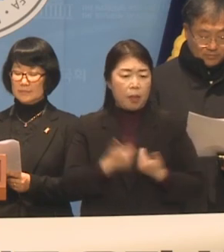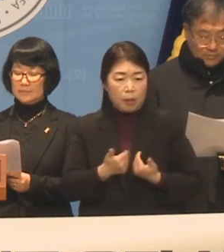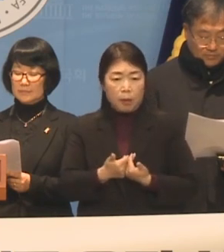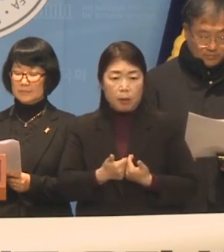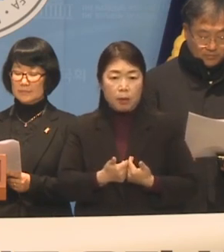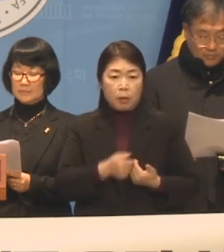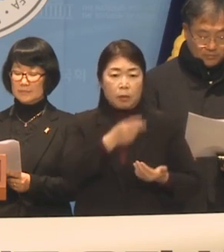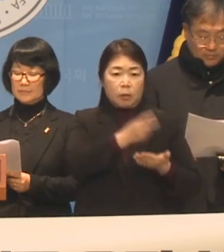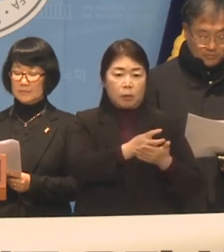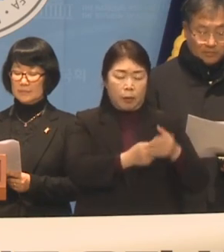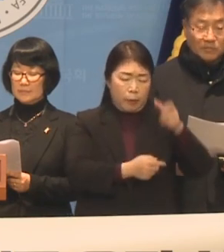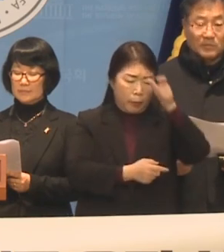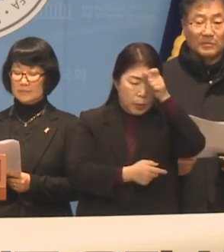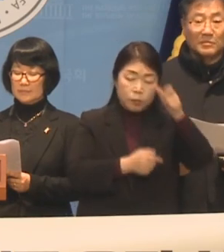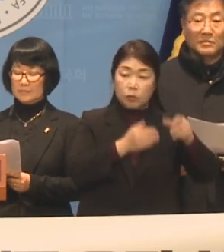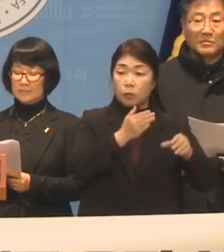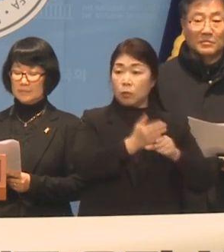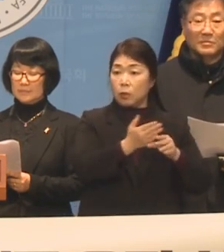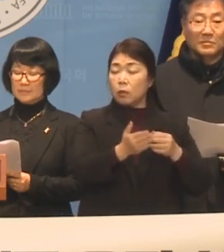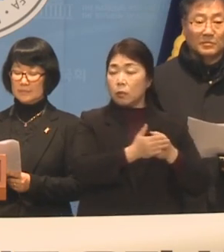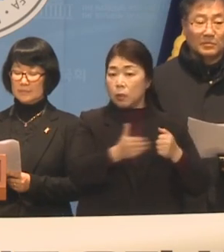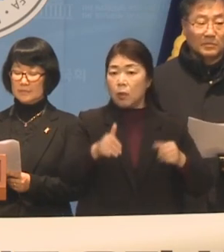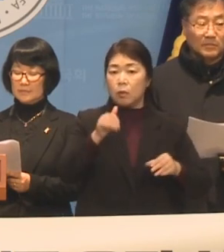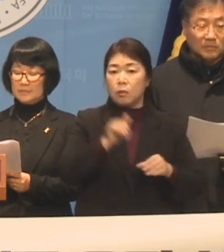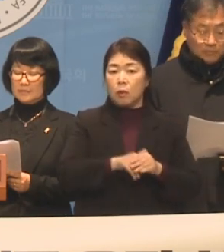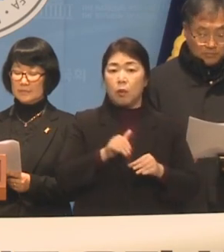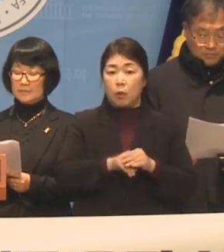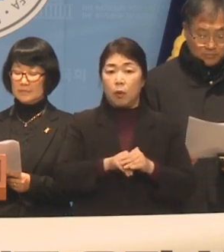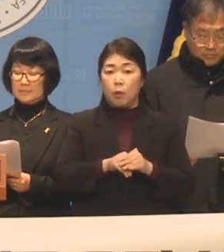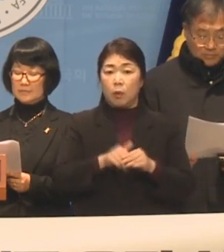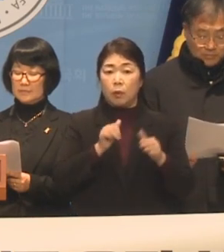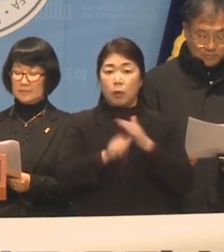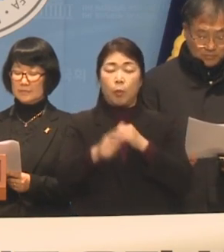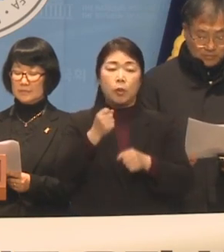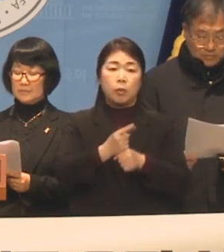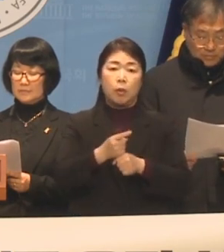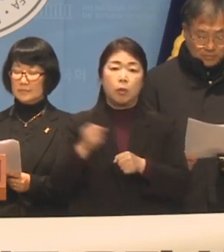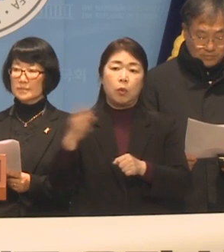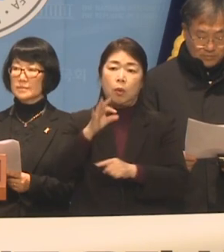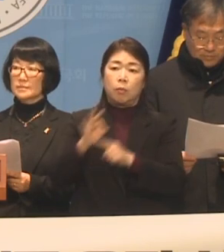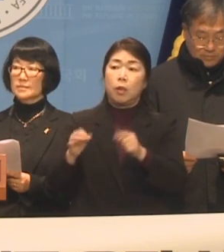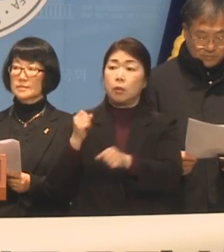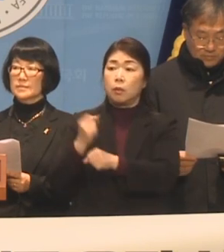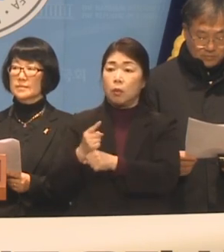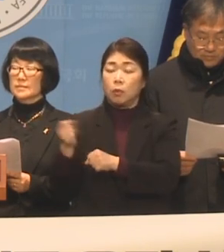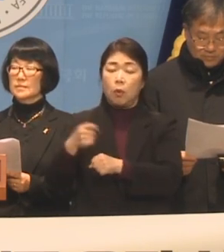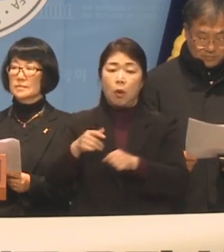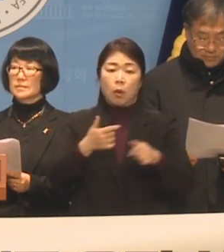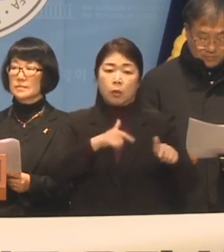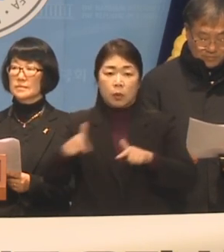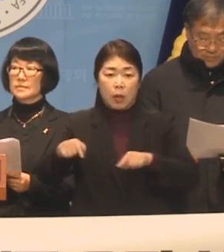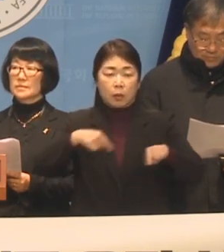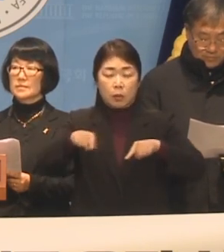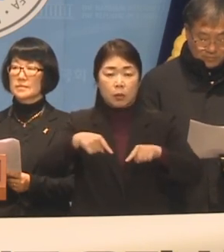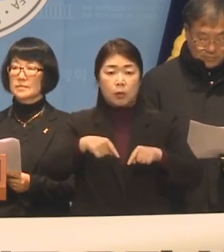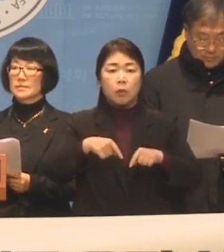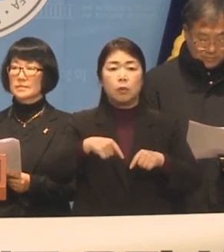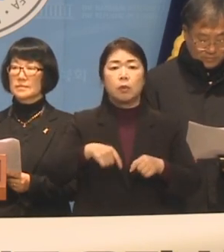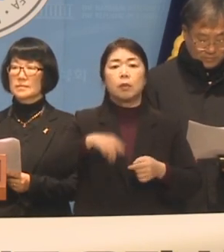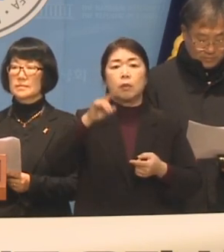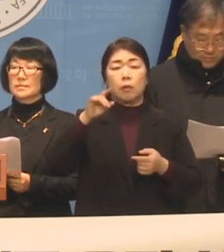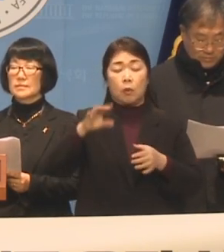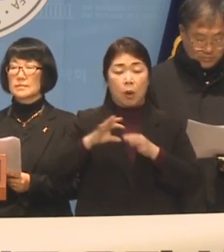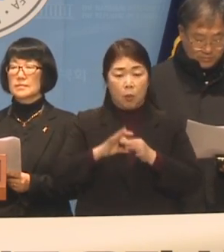선거제도를 고집하면서 선거의 대표성과 비례성 그리고 정치 다양성에